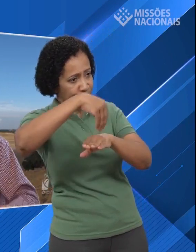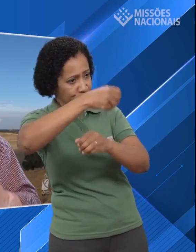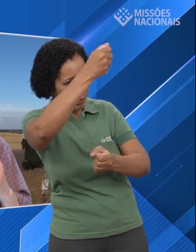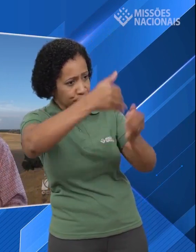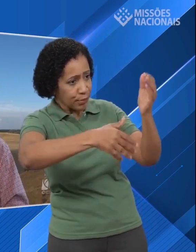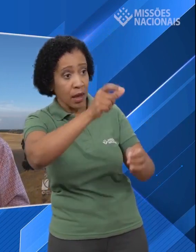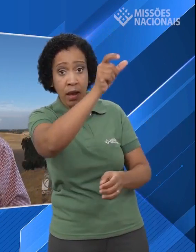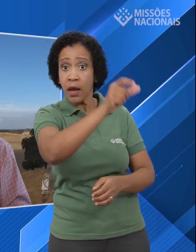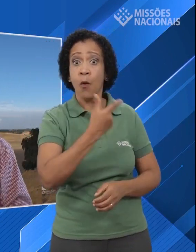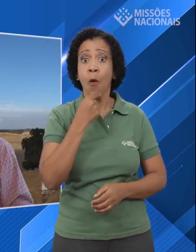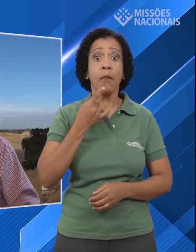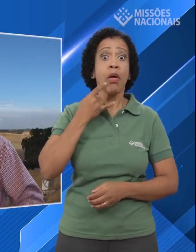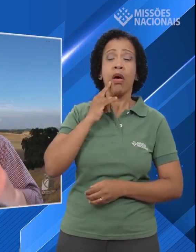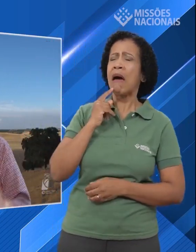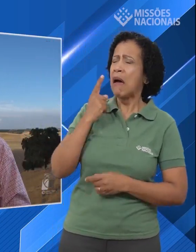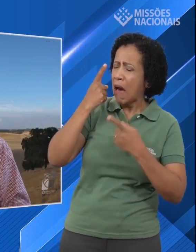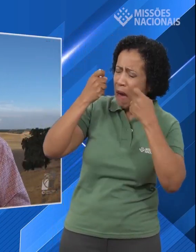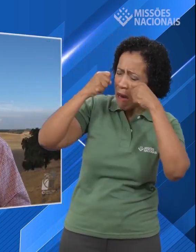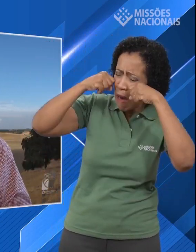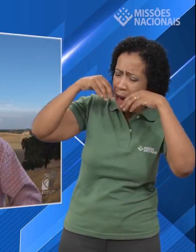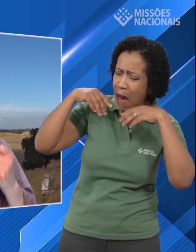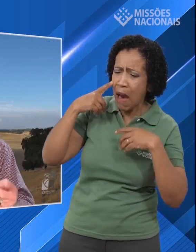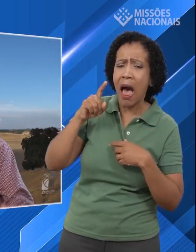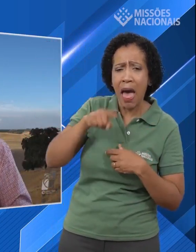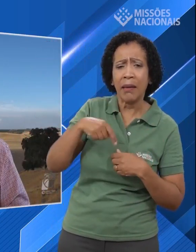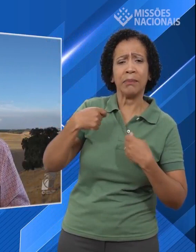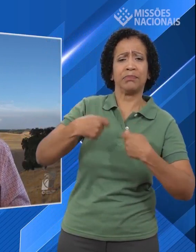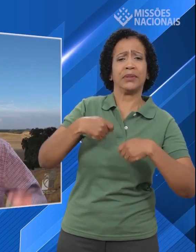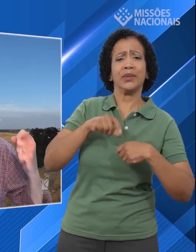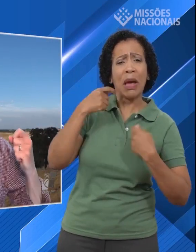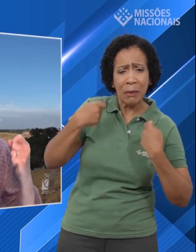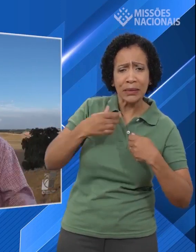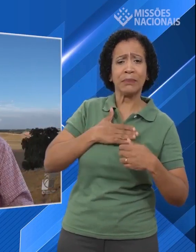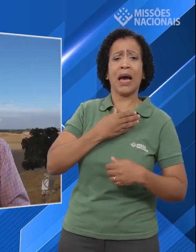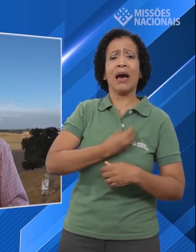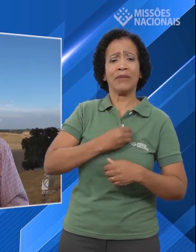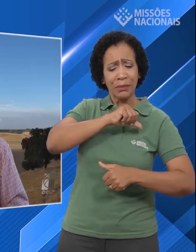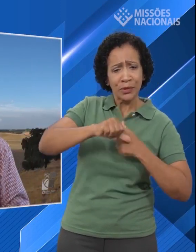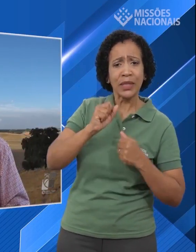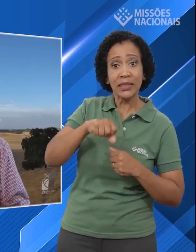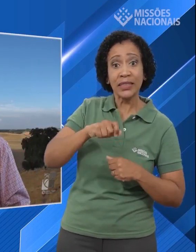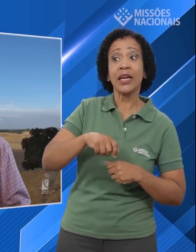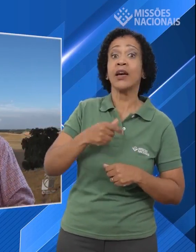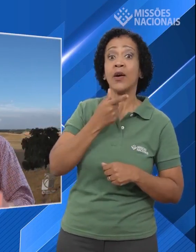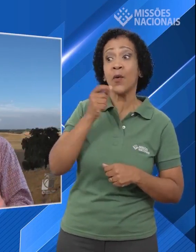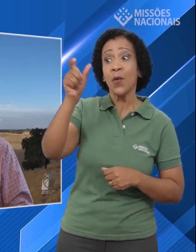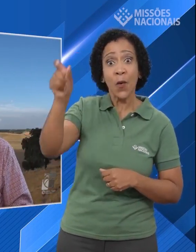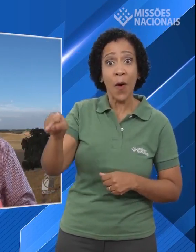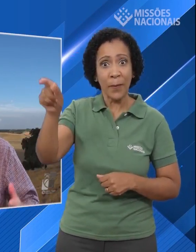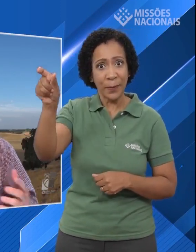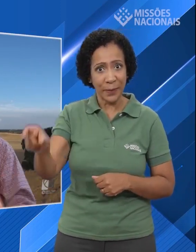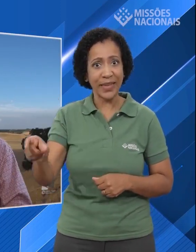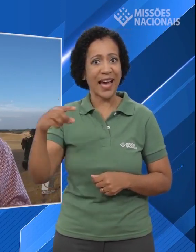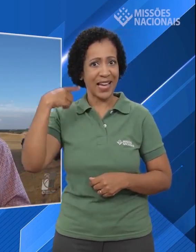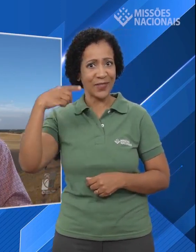começou a chorar e dizer é disso que eu preciso é o que estou procurando é isso que eu quero é o que eu preciso em minha vida